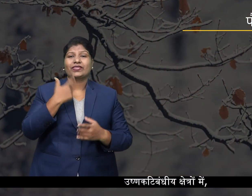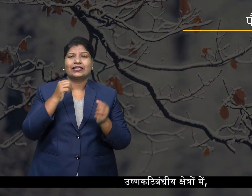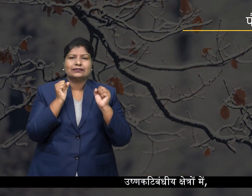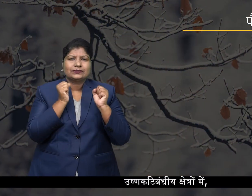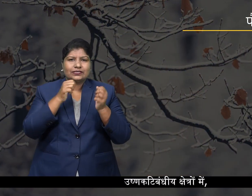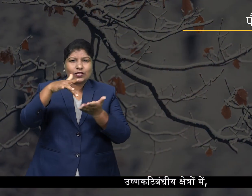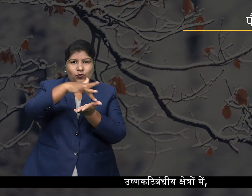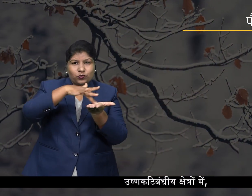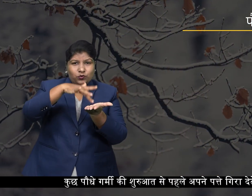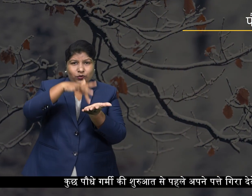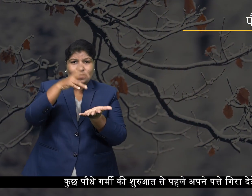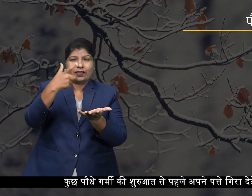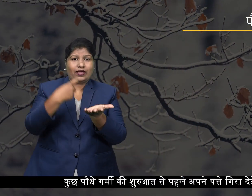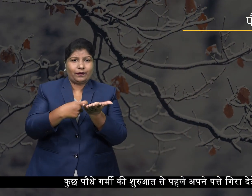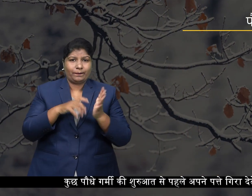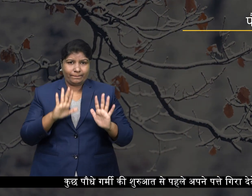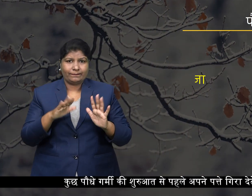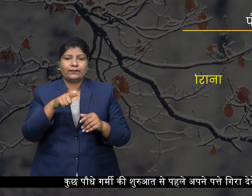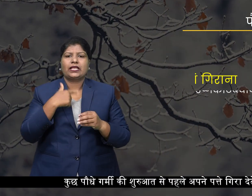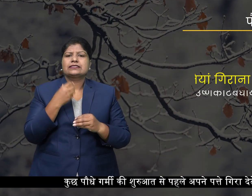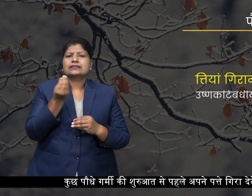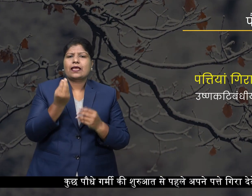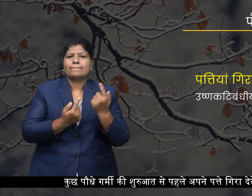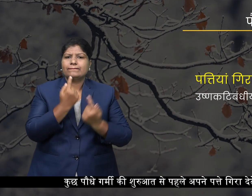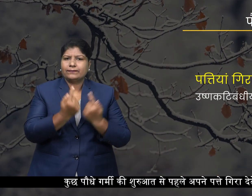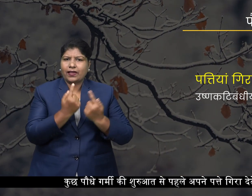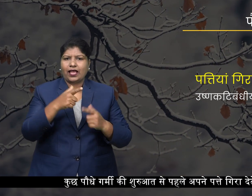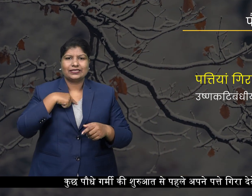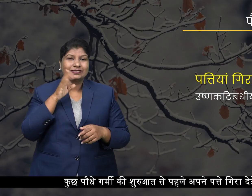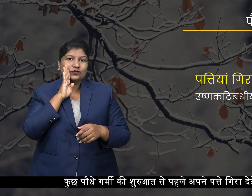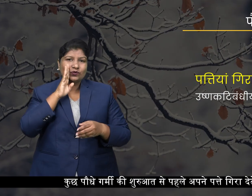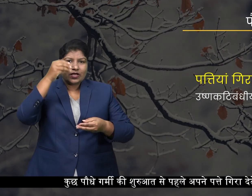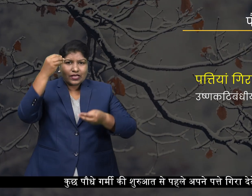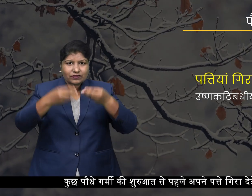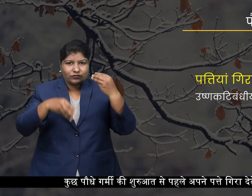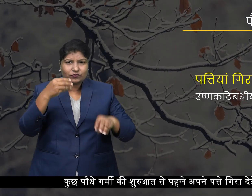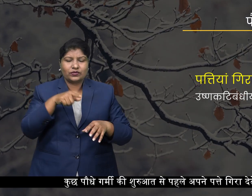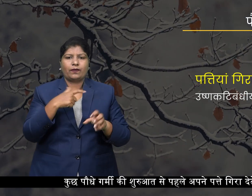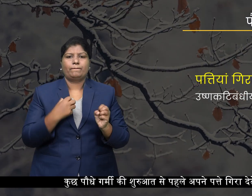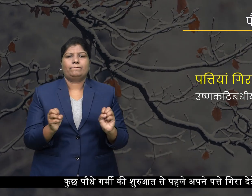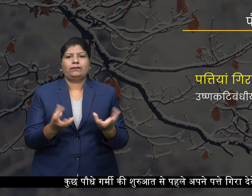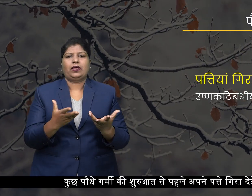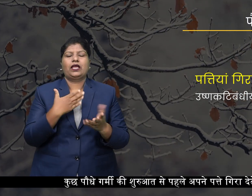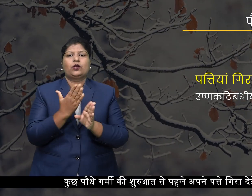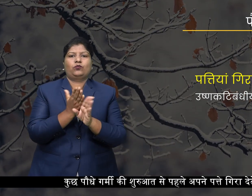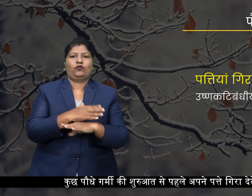उष्णकटिबंधीय क्षेत्रों में कुछ पौधे गर्मी की शुरुआत से पहले अपने पत्ते गिरा देते हैं।